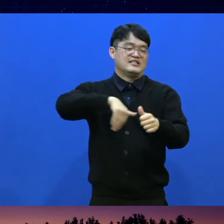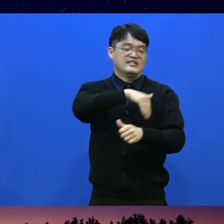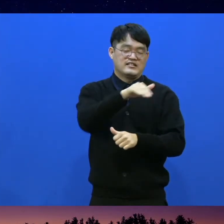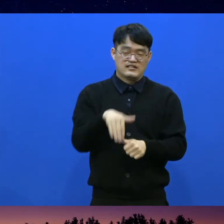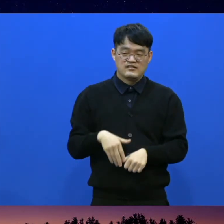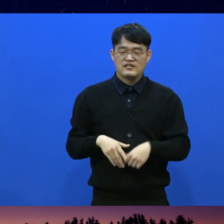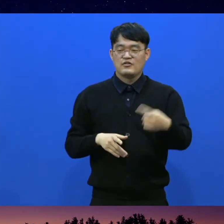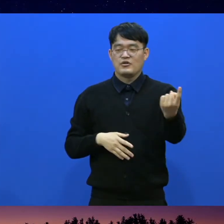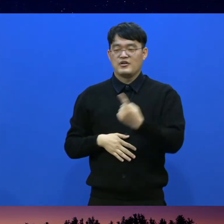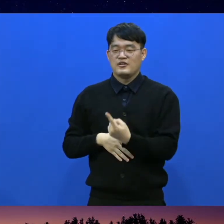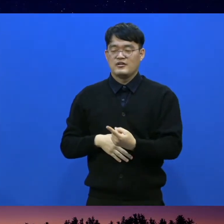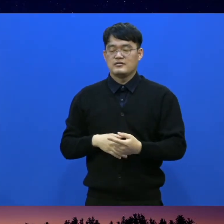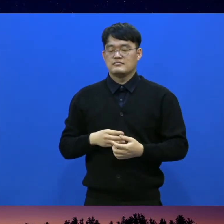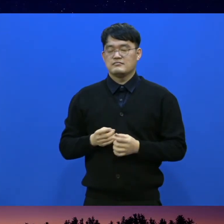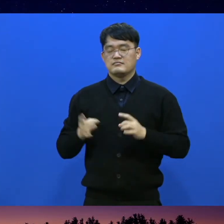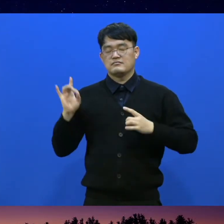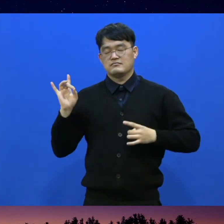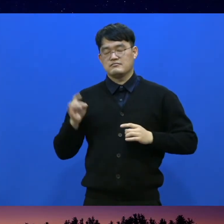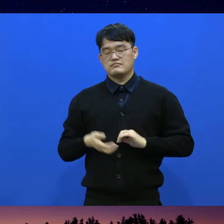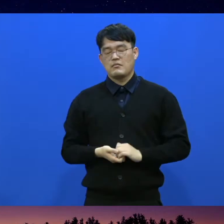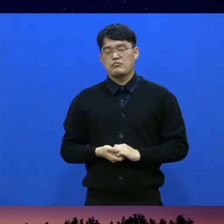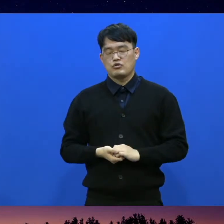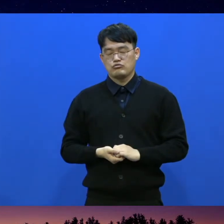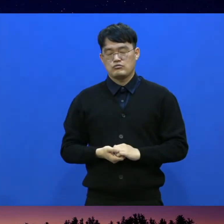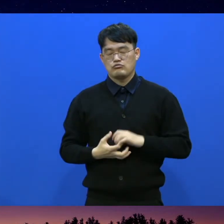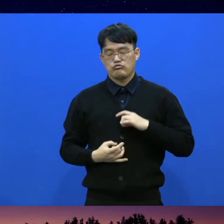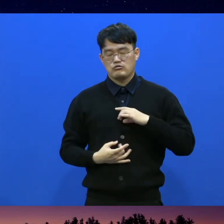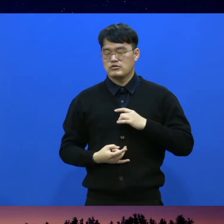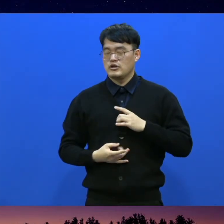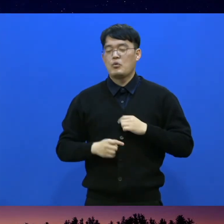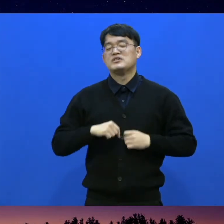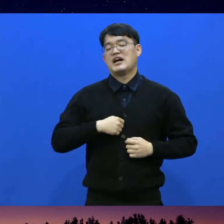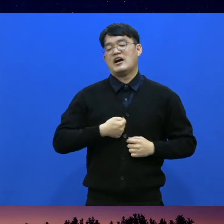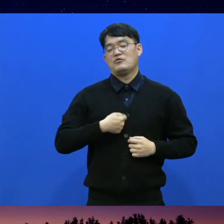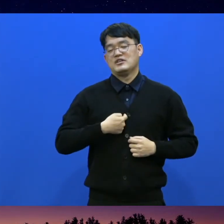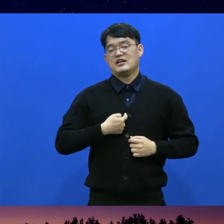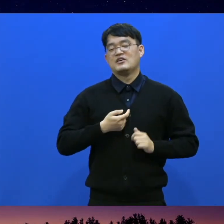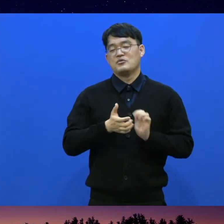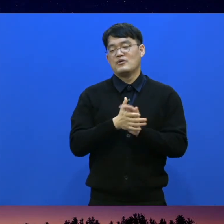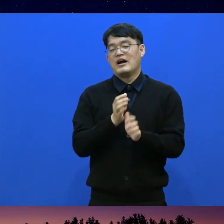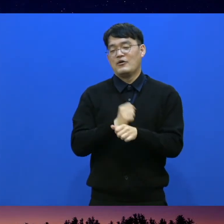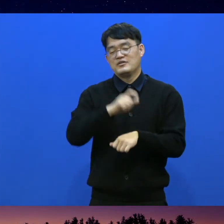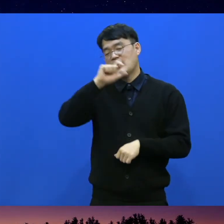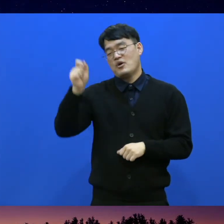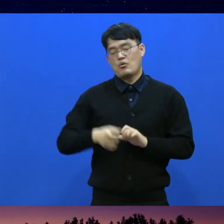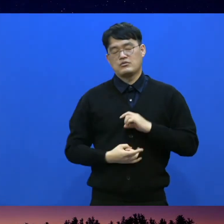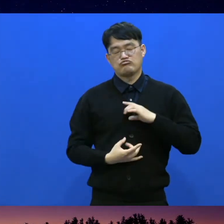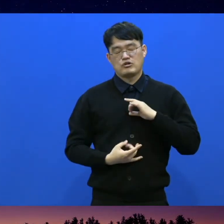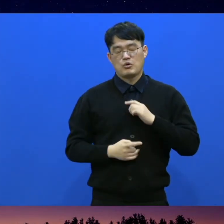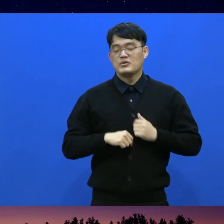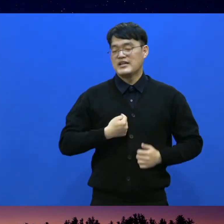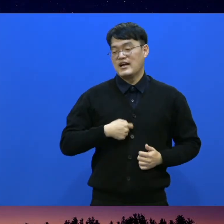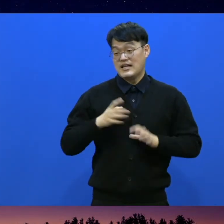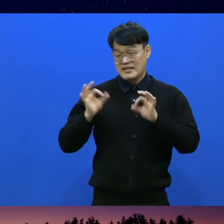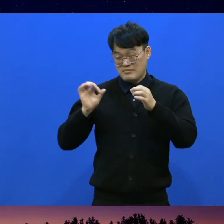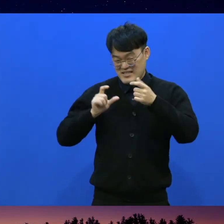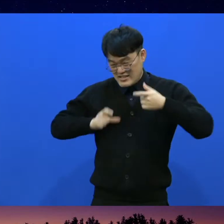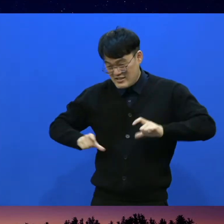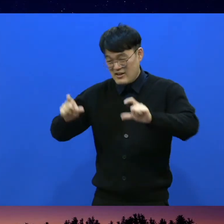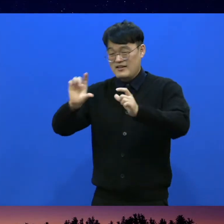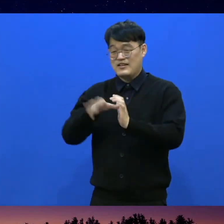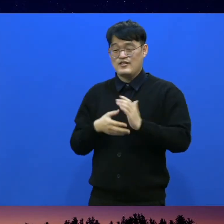자꾸 침묵기도 하시려고 그러는데 침묵기도는 혼자 있을 때 하시고 재밌게도 하시고 검찰에서는